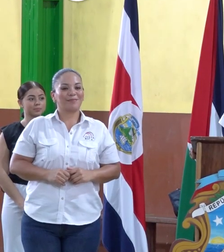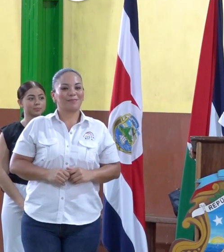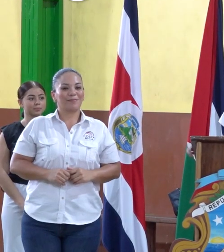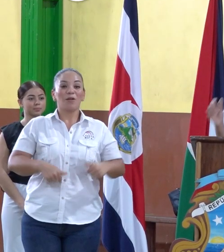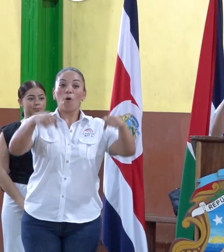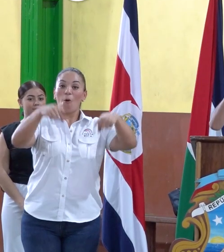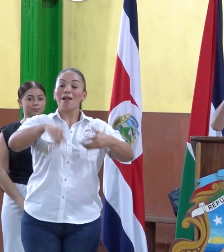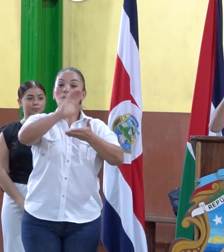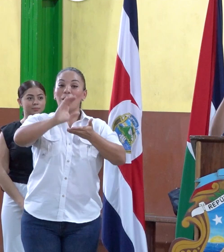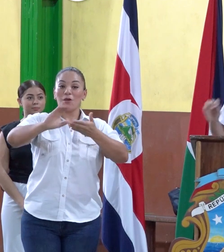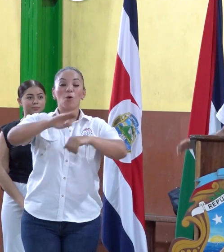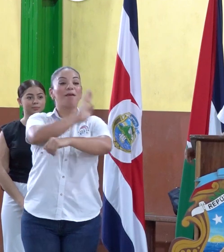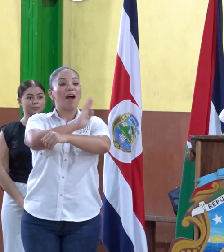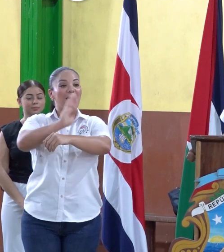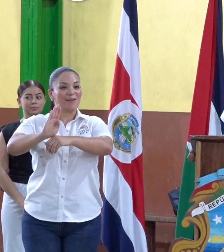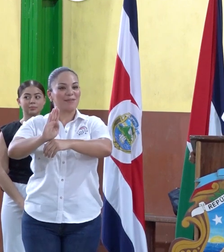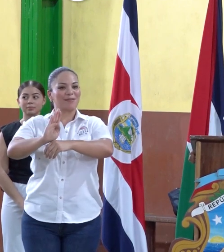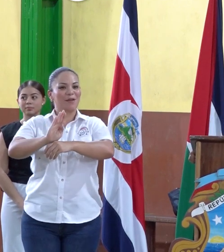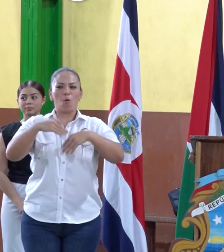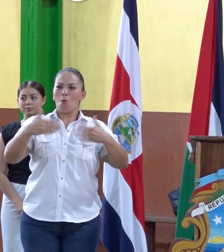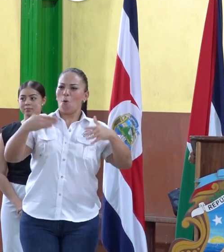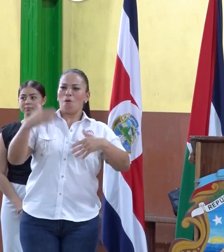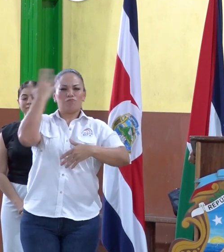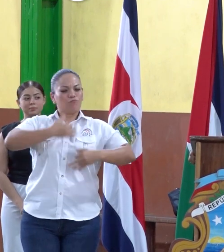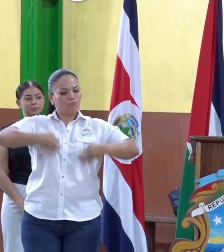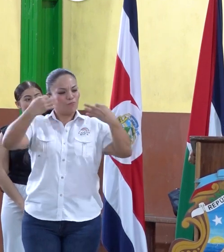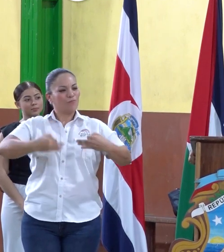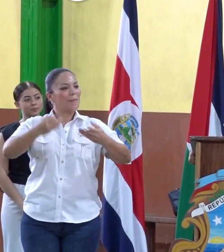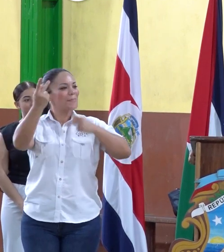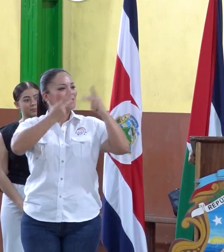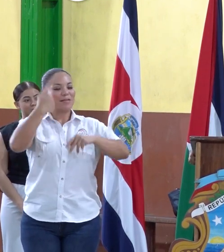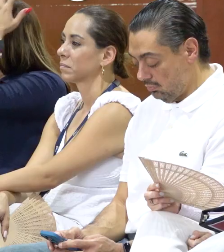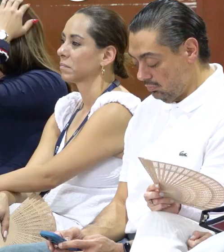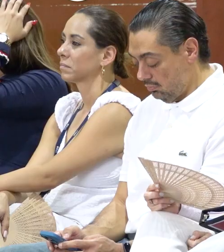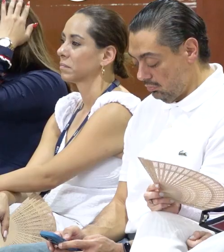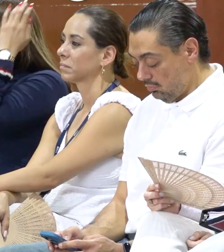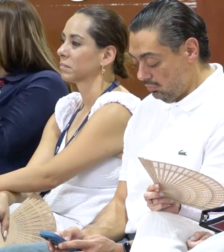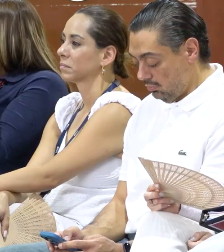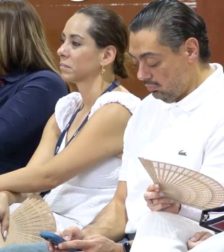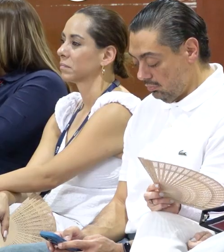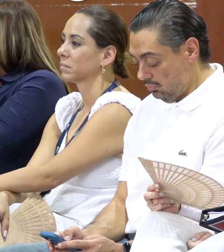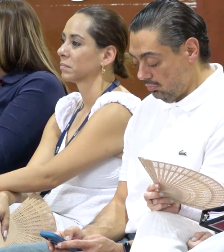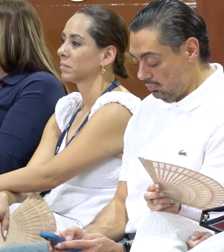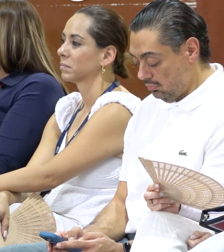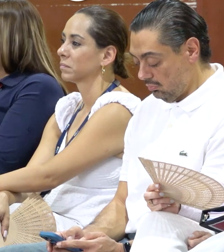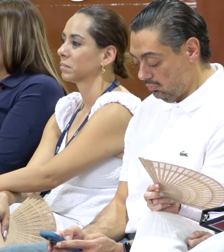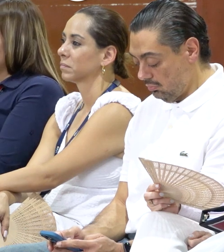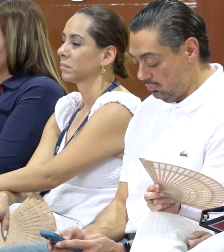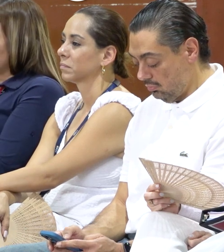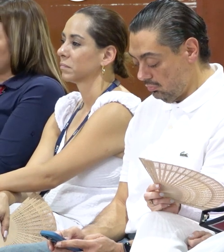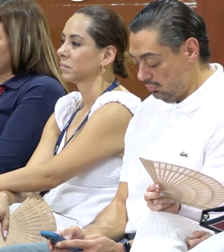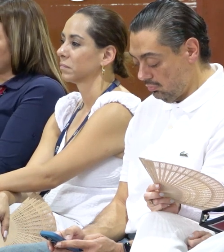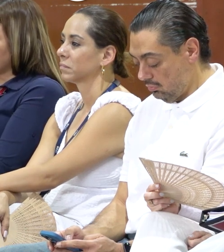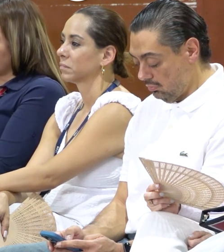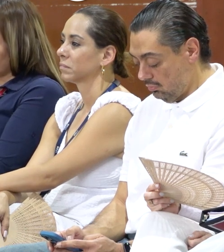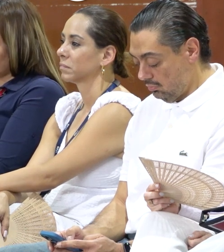Hoy el Colegio de Bagaces se engalana con la visita del señor presidente de la República. Realmente, el programa del diploma, in